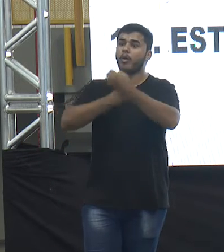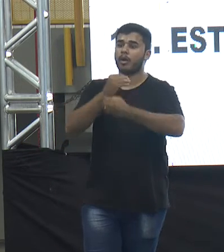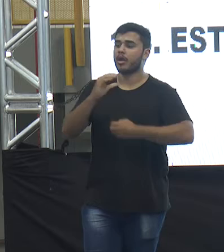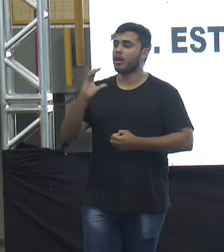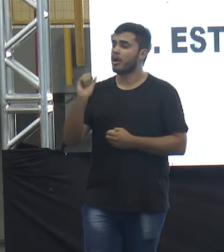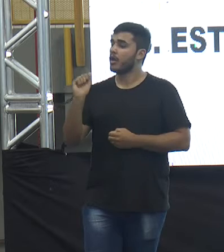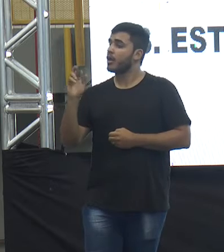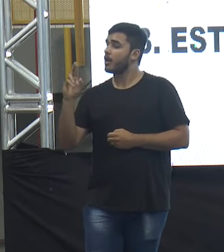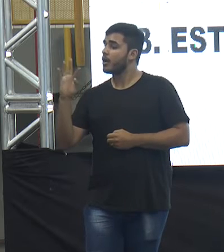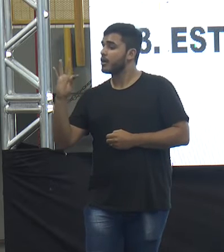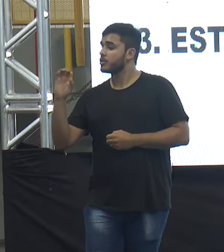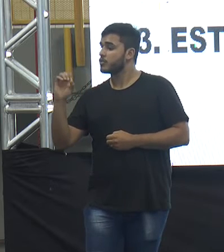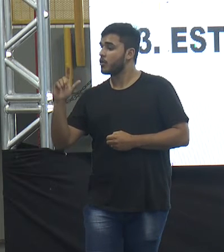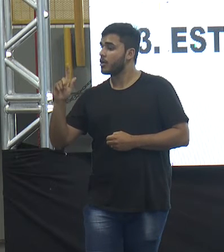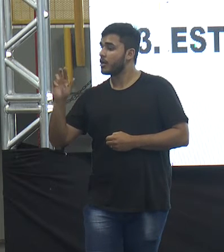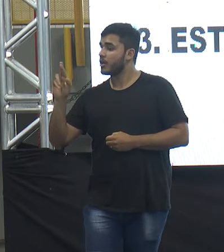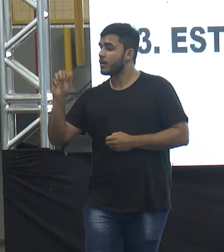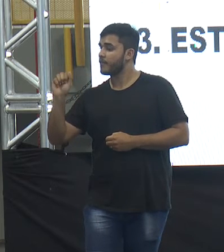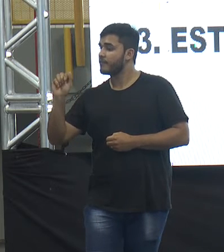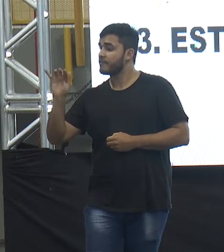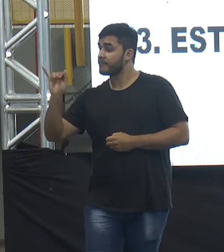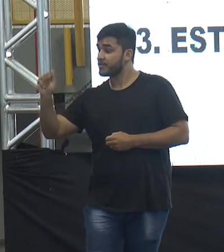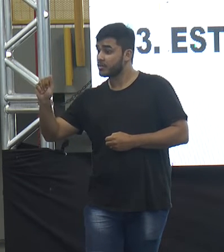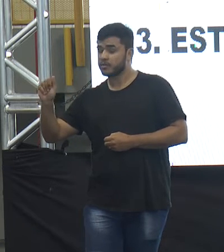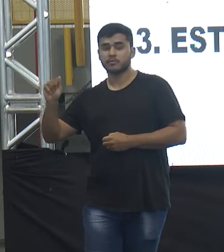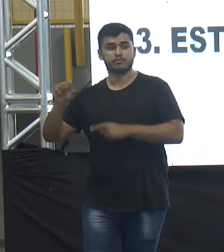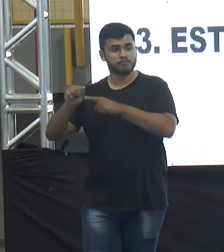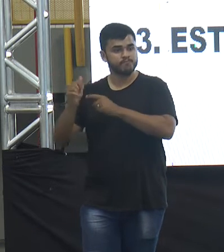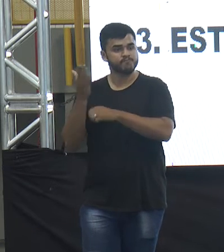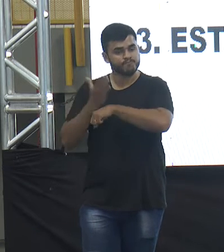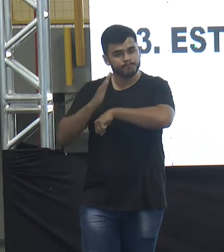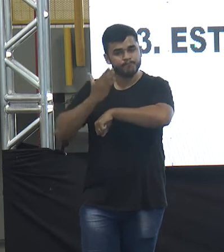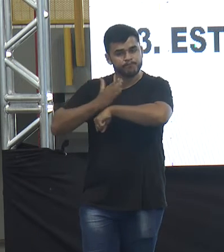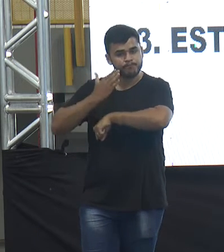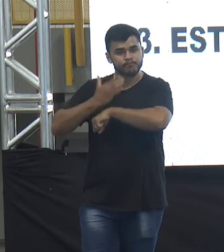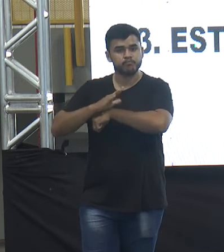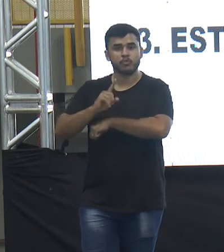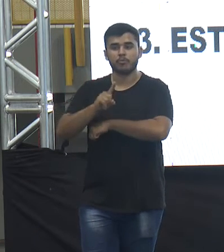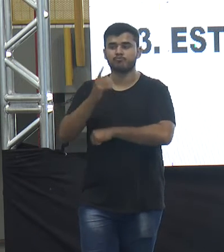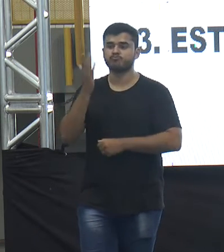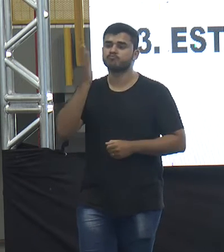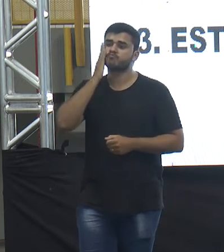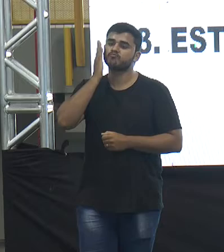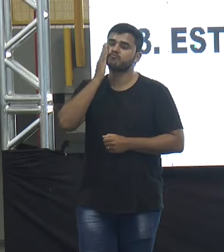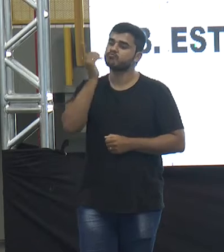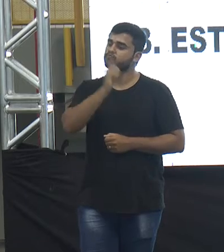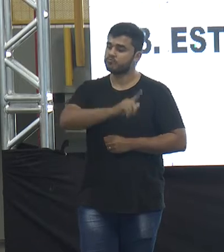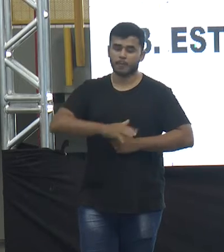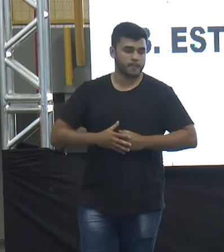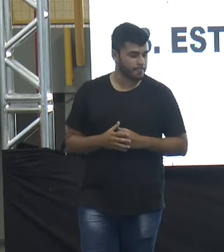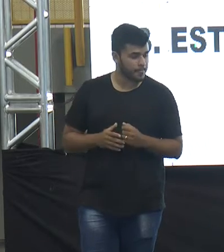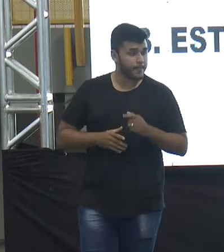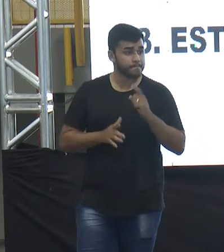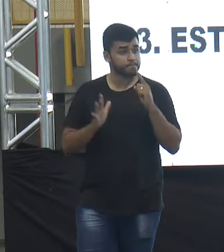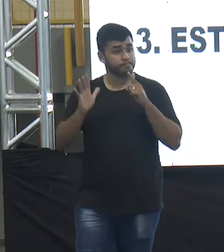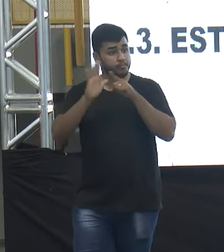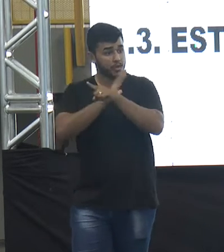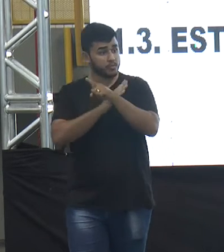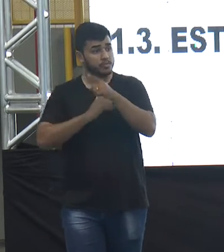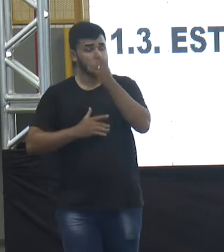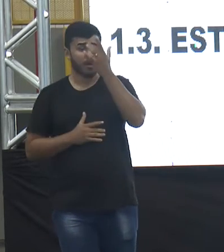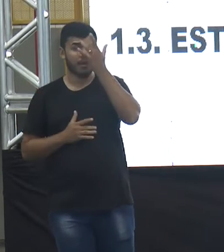quanto mais você exercita, mais você domina. Vocês vão perceber que as questões são